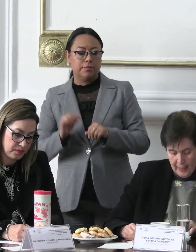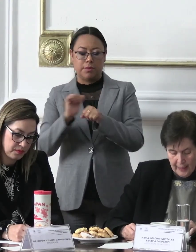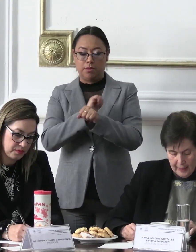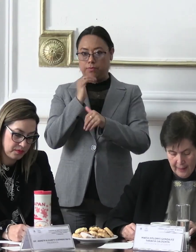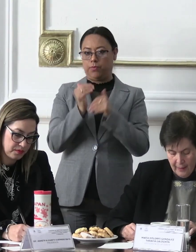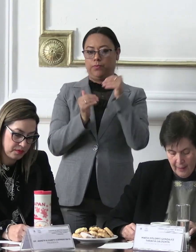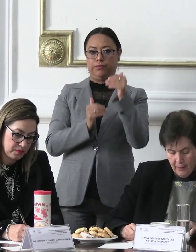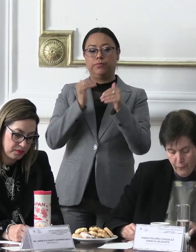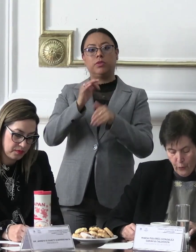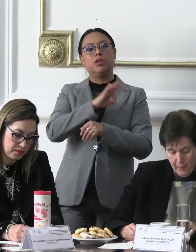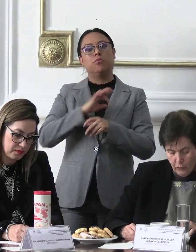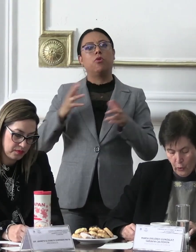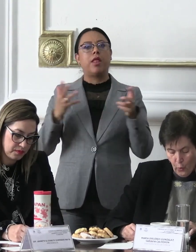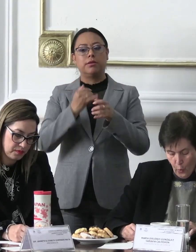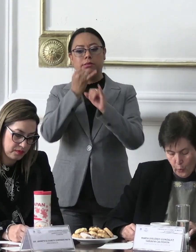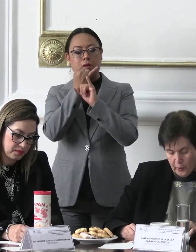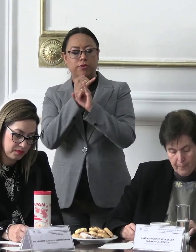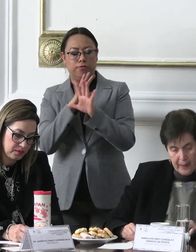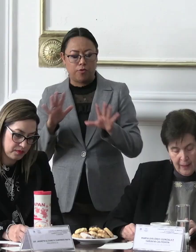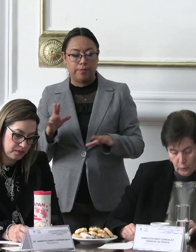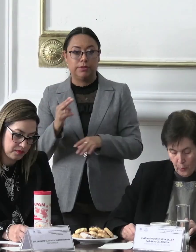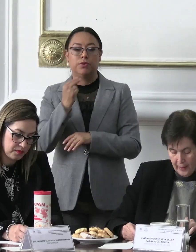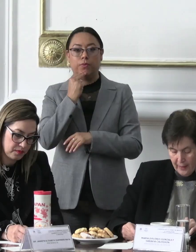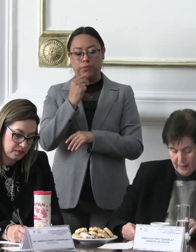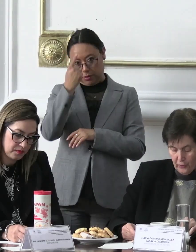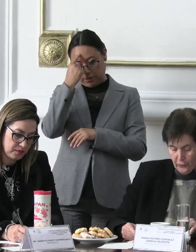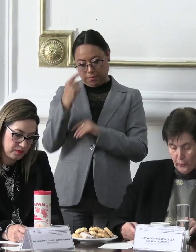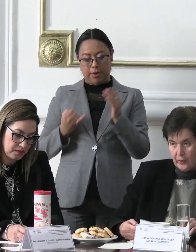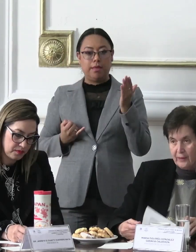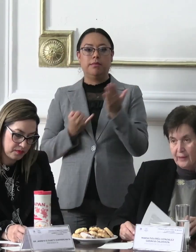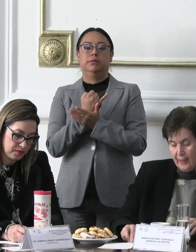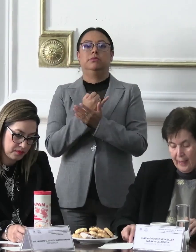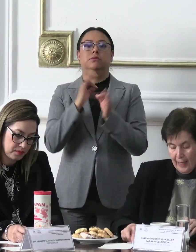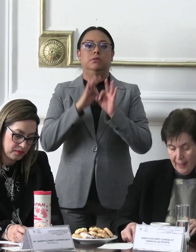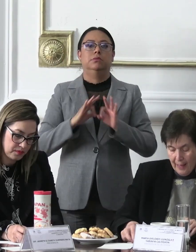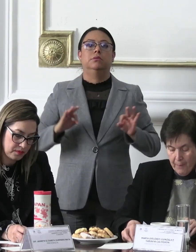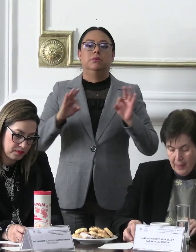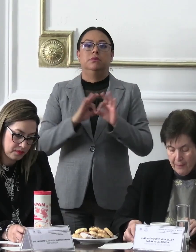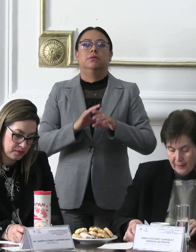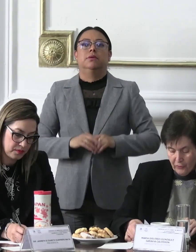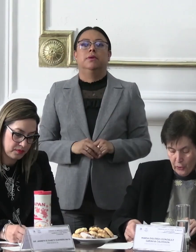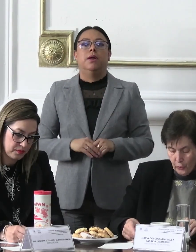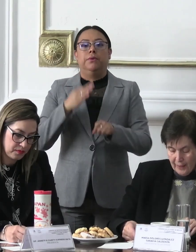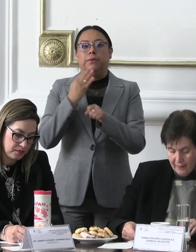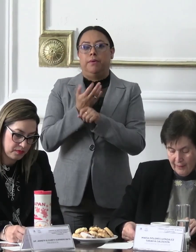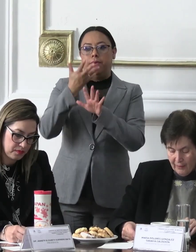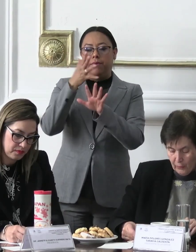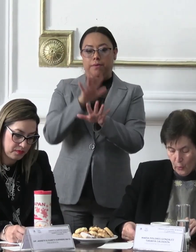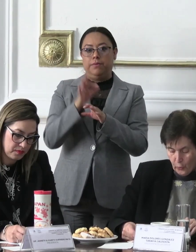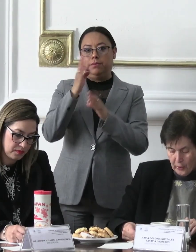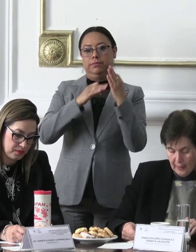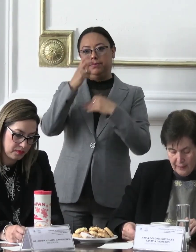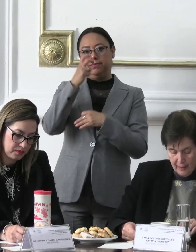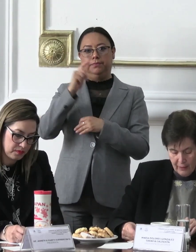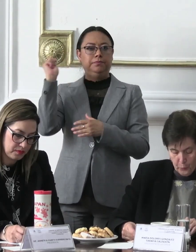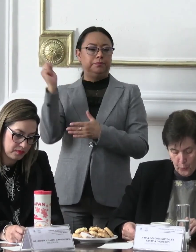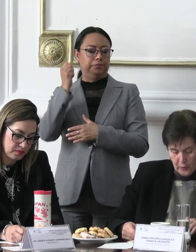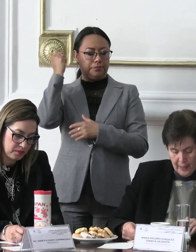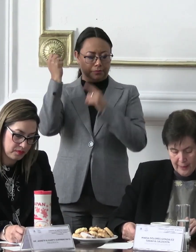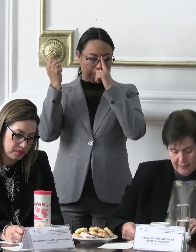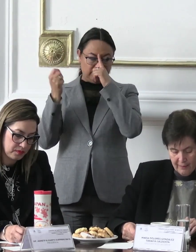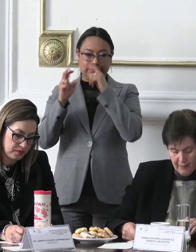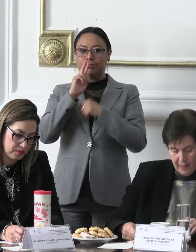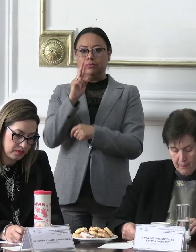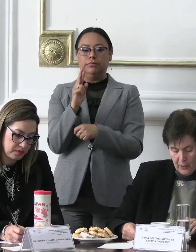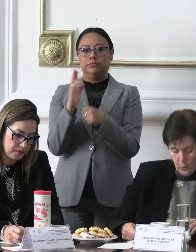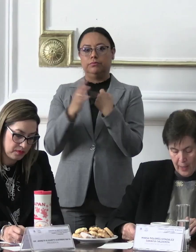procedimientos y generar información útil para la toma de decisiones. La implementación de estas tecnologías responde